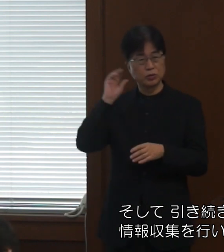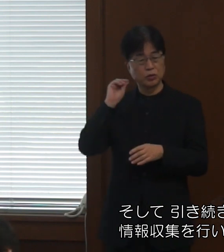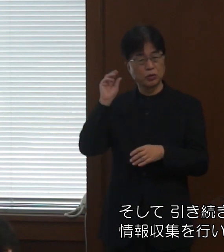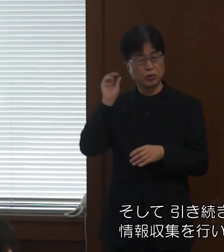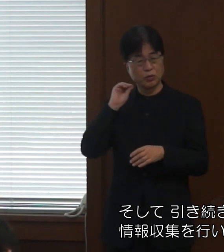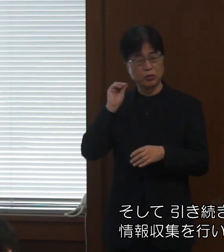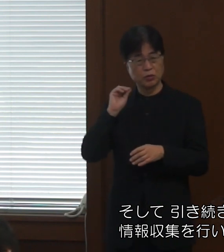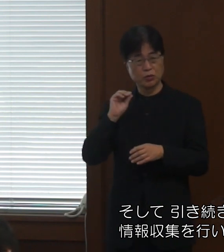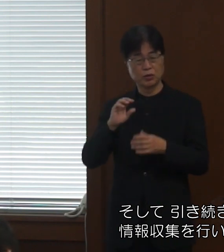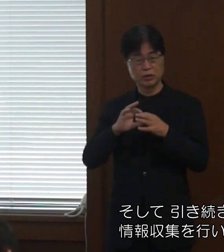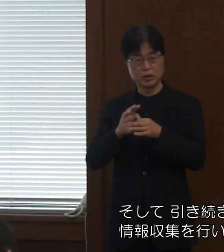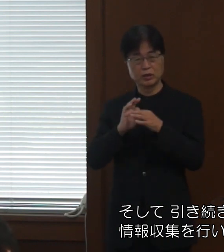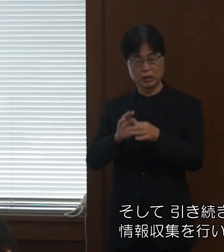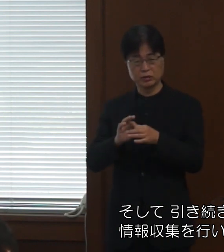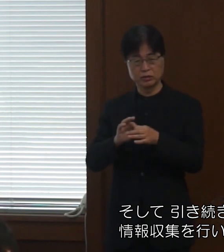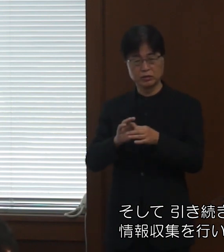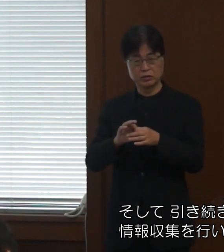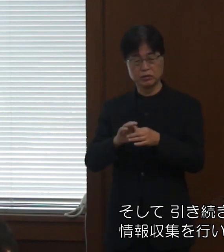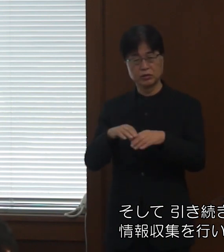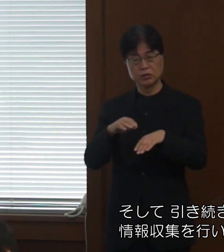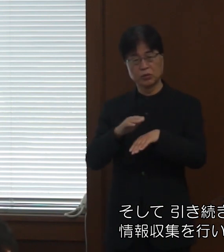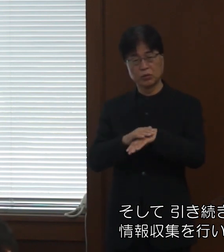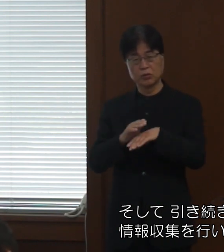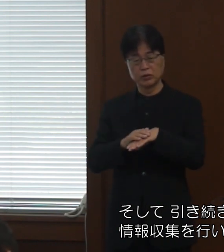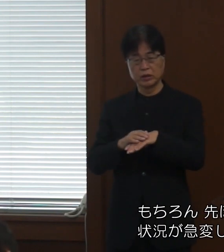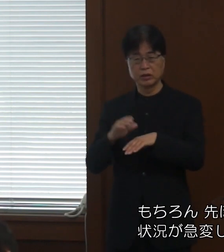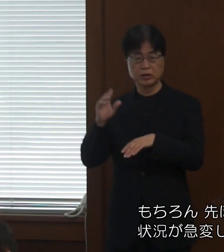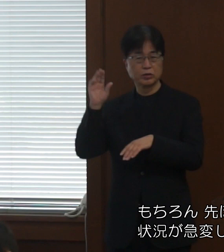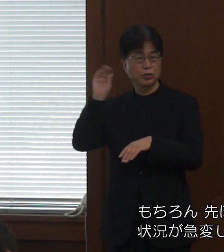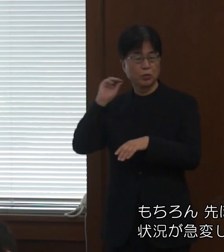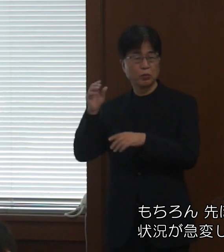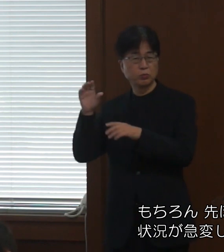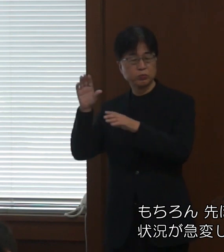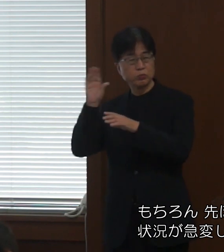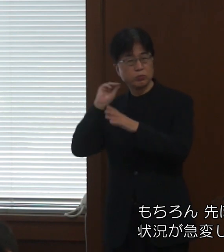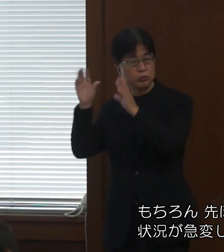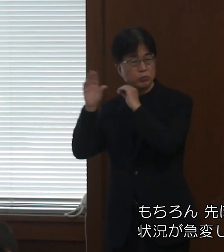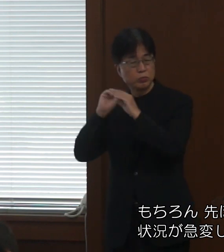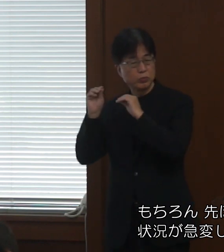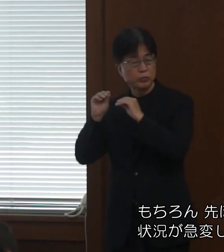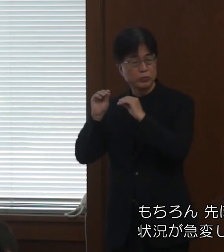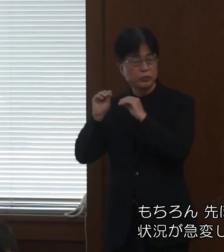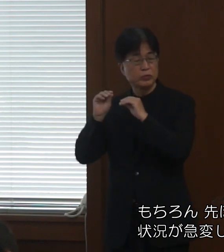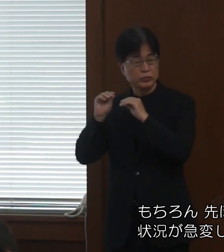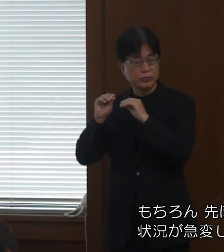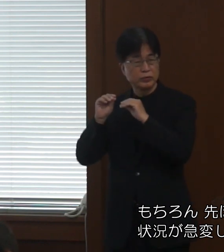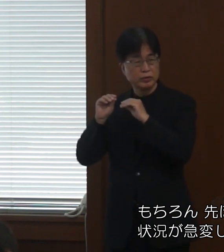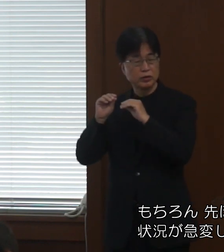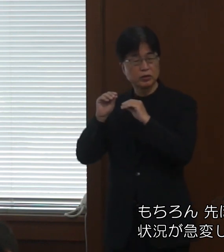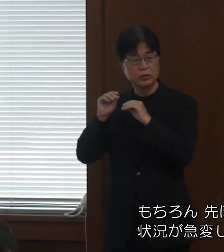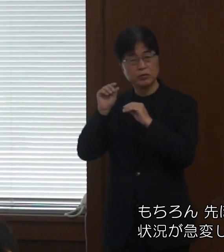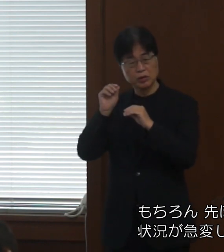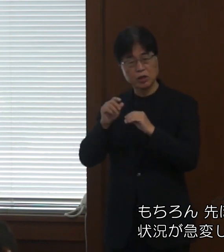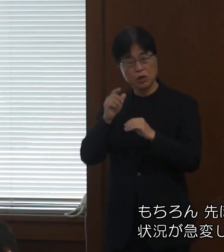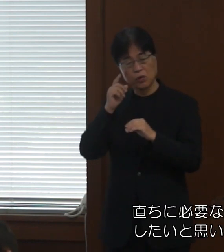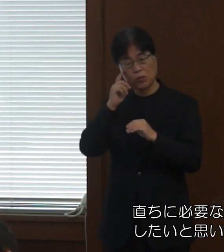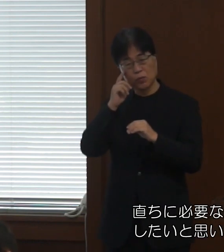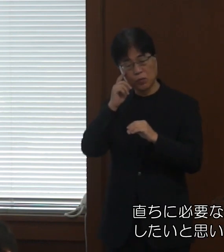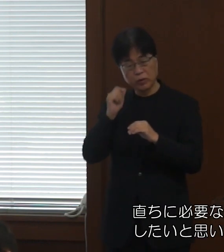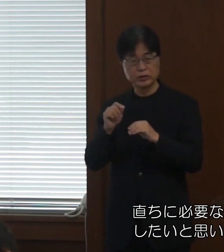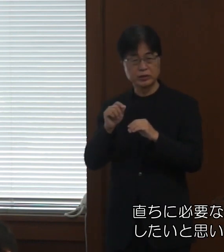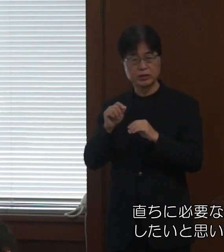情報収集を行いながらもちろん先ほど申し上げたように状況が急変した場合には